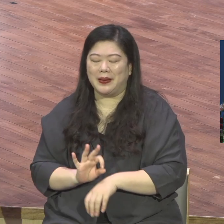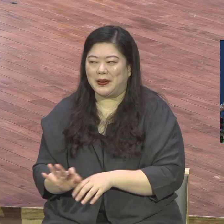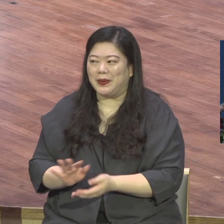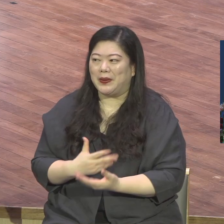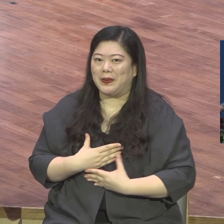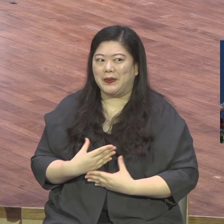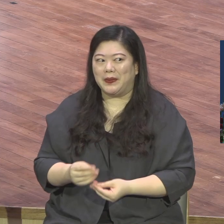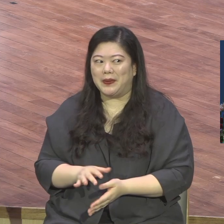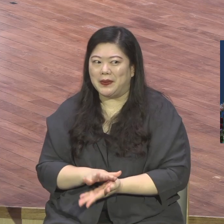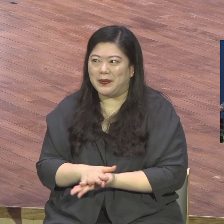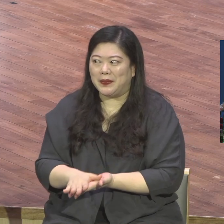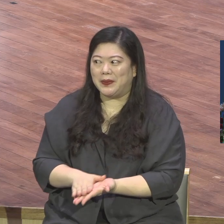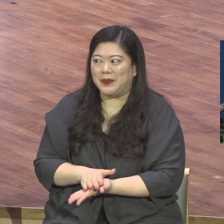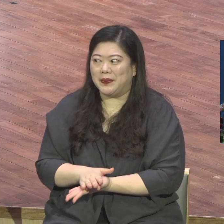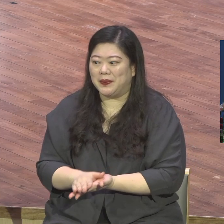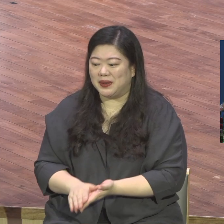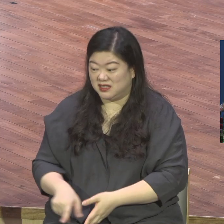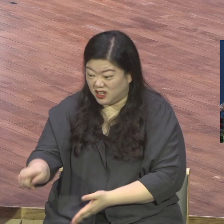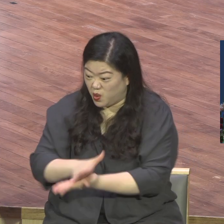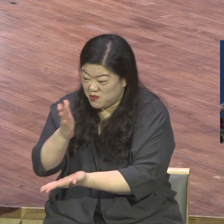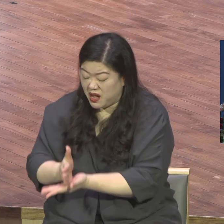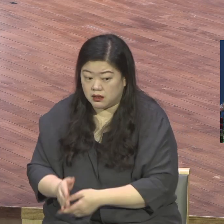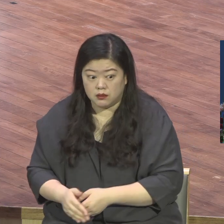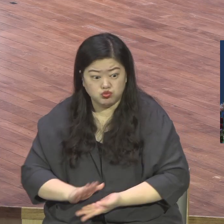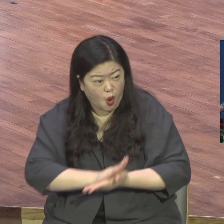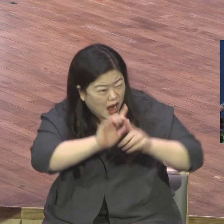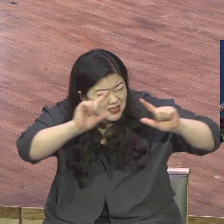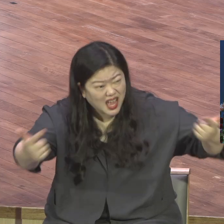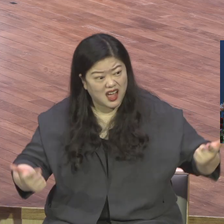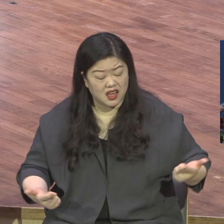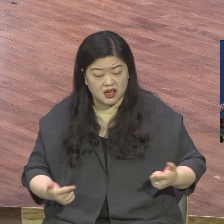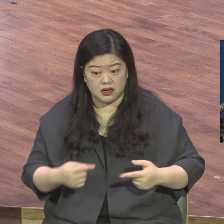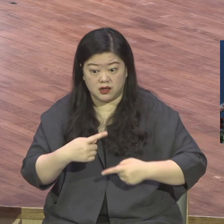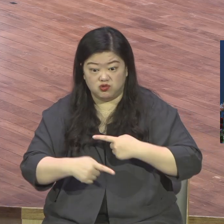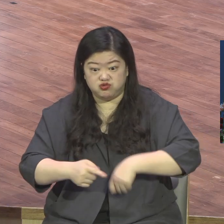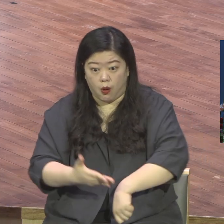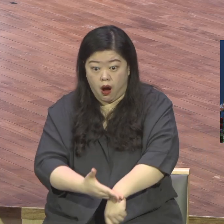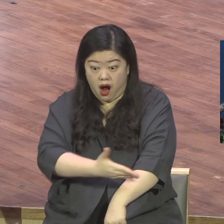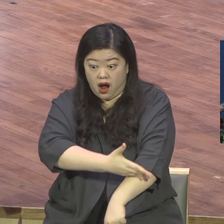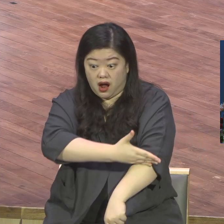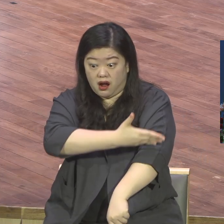말아요. 아닌데 뭐. 여러분